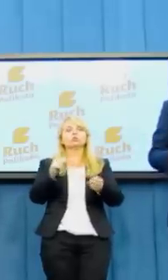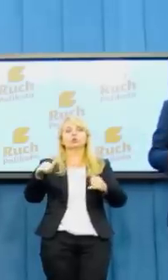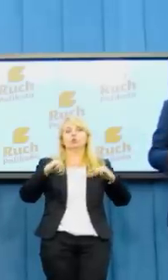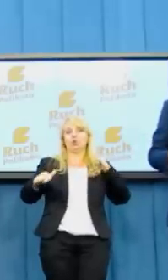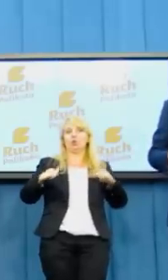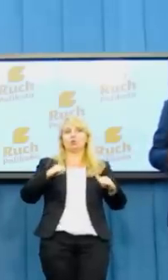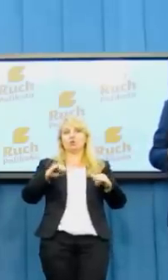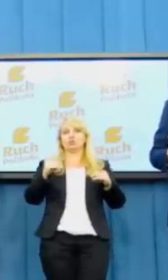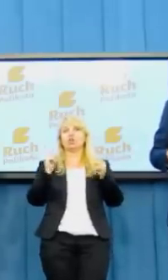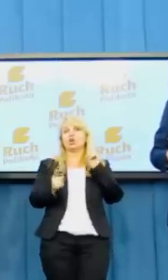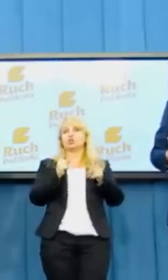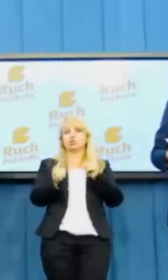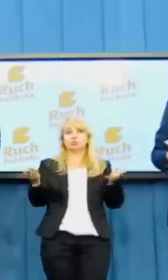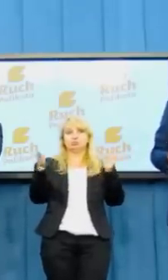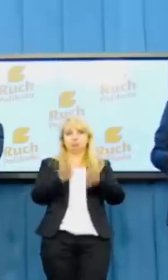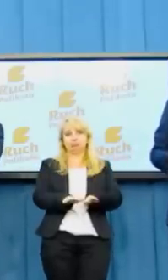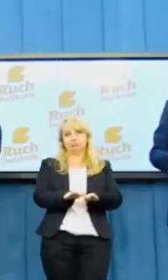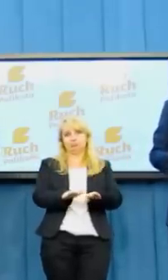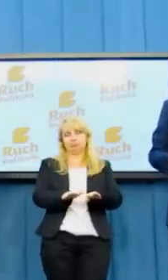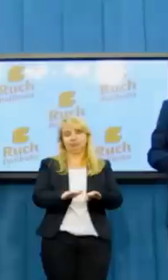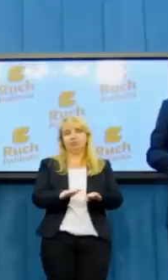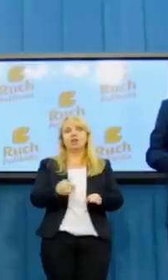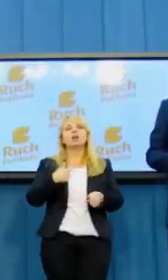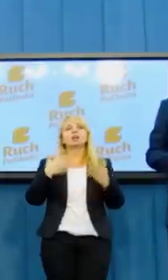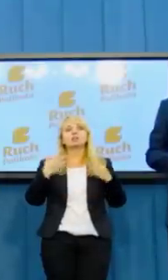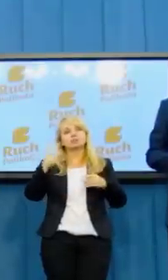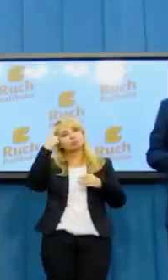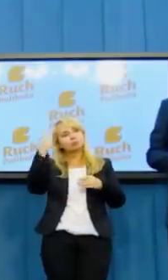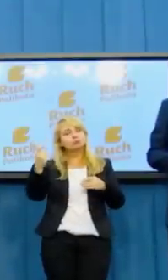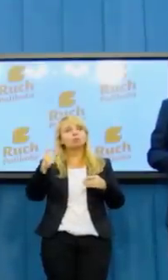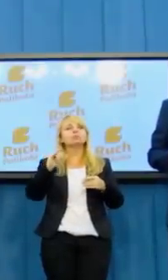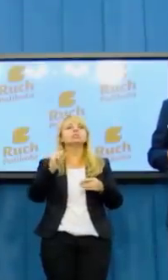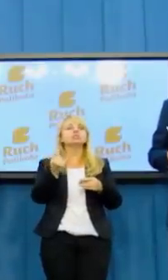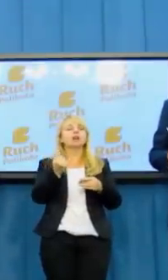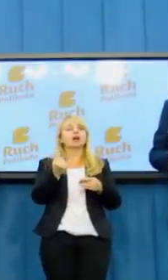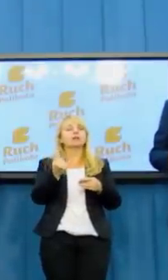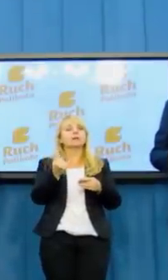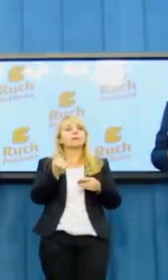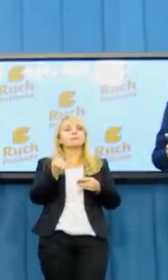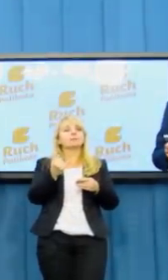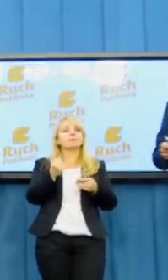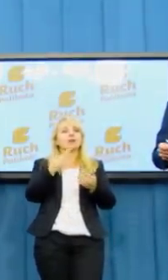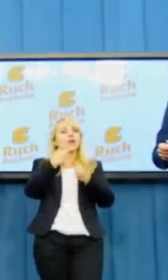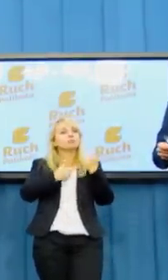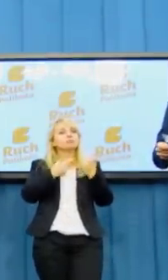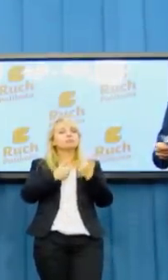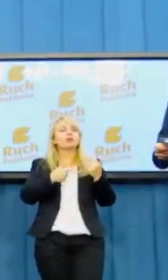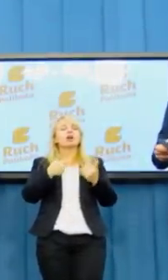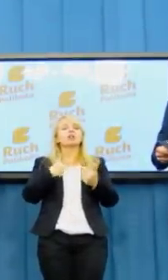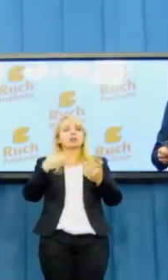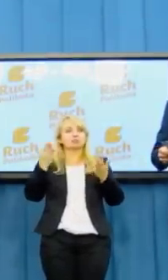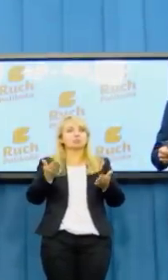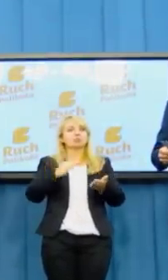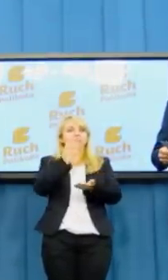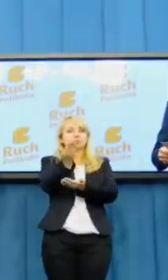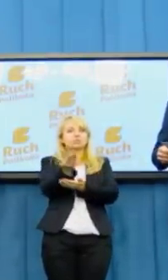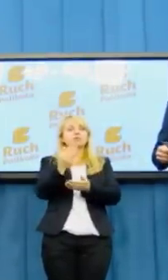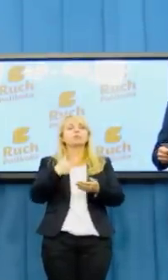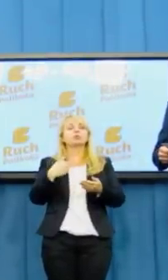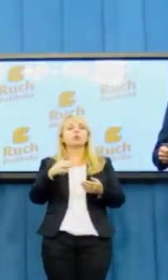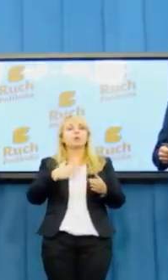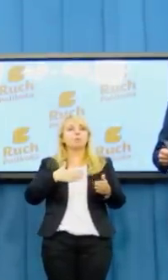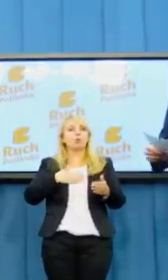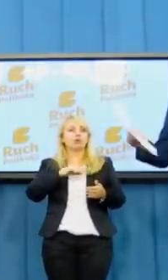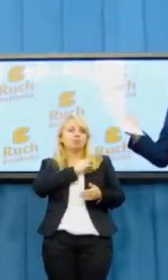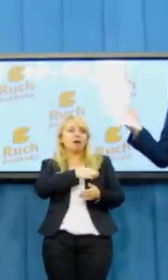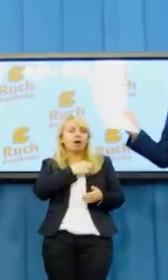szybciej się skróciły. Ja przypomnę, jak już kilkukrotnie Państwu przedstawiałem, ruch Palikota